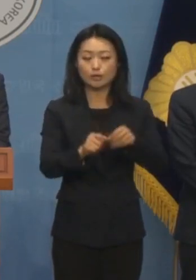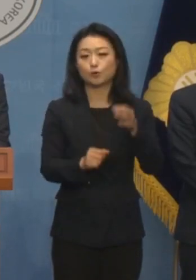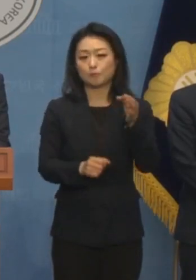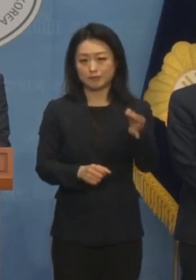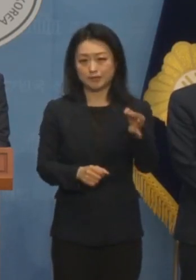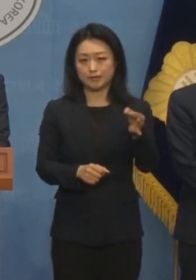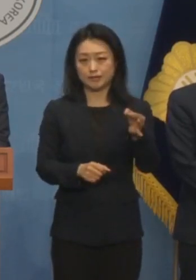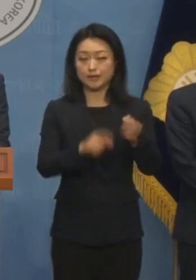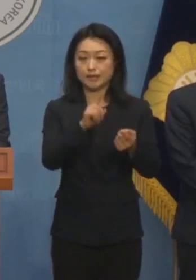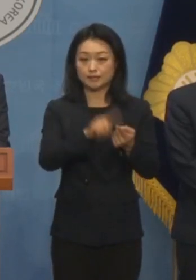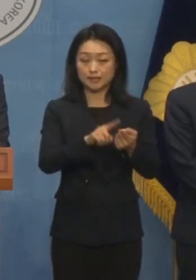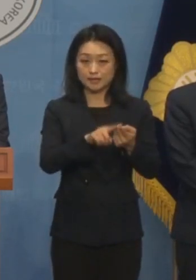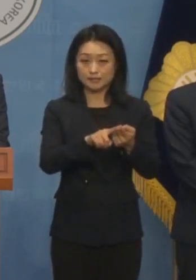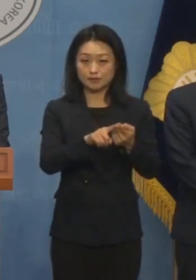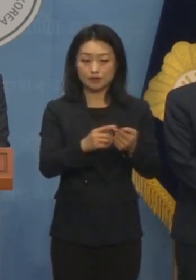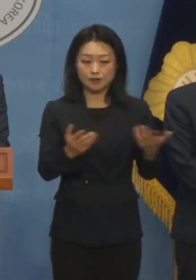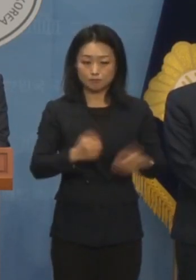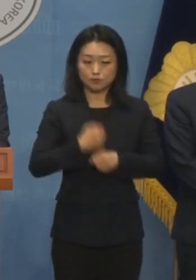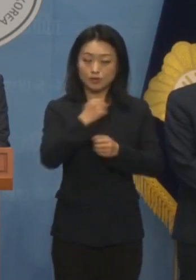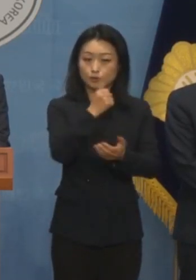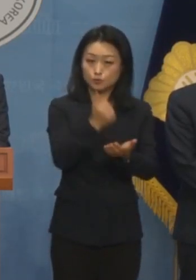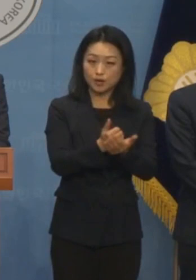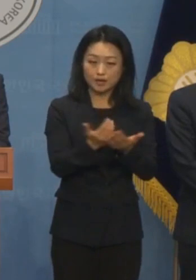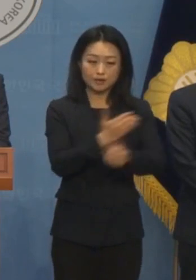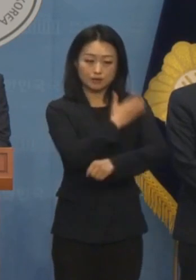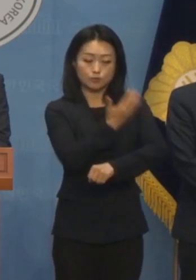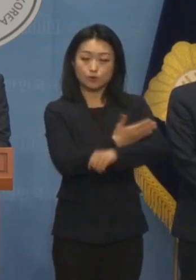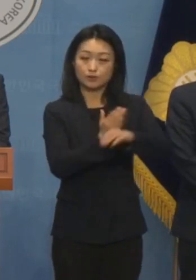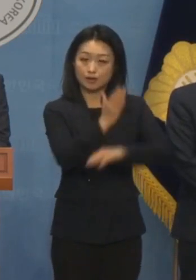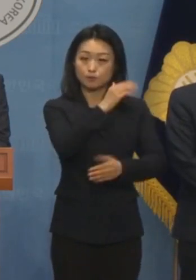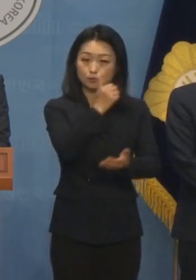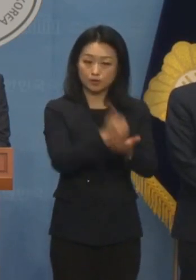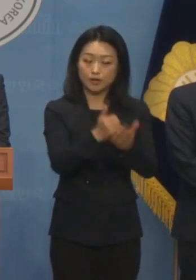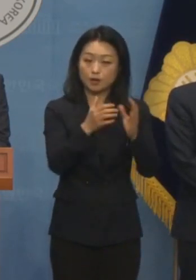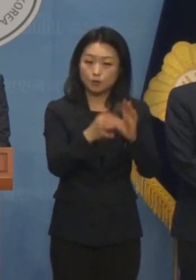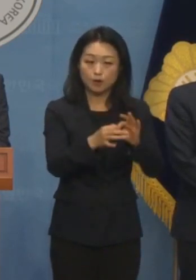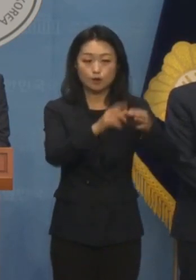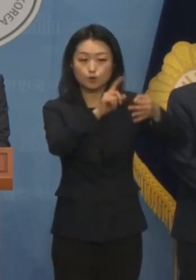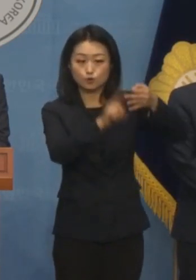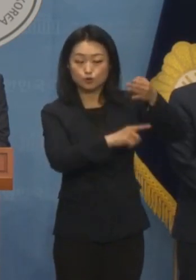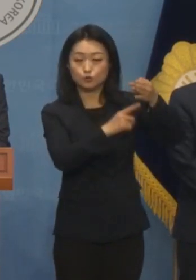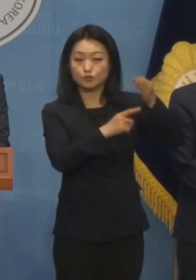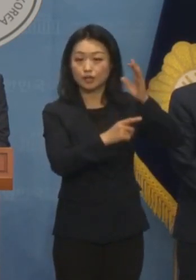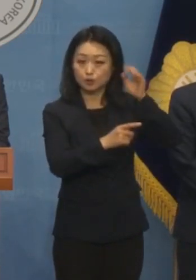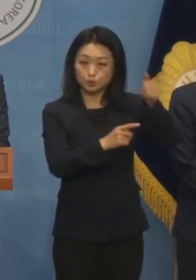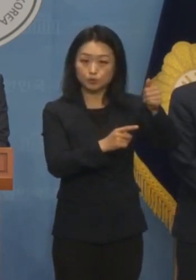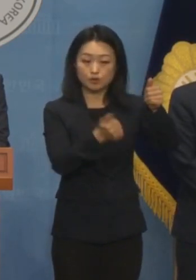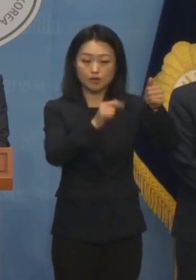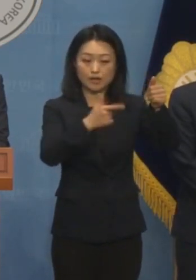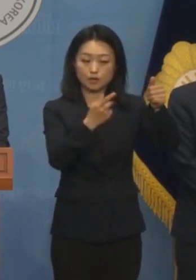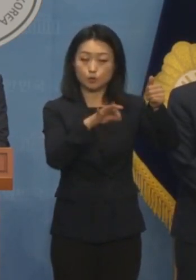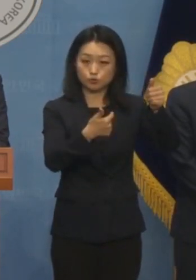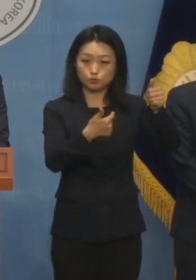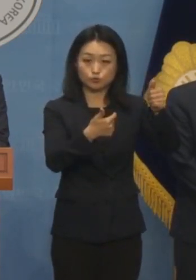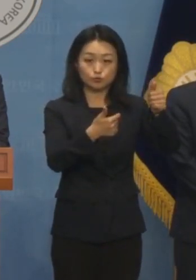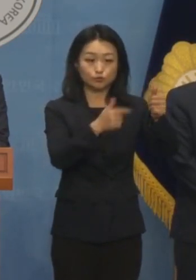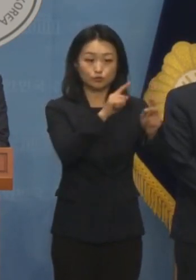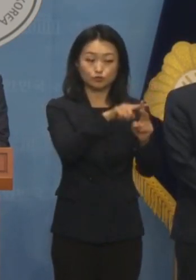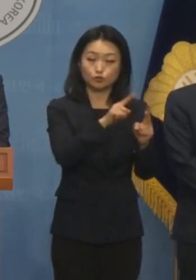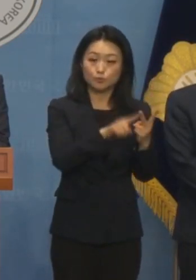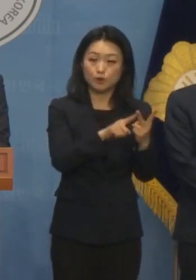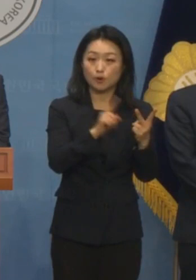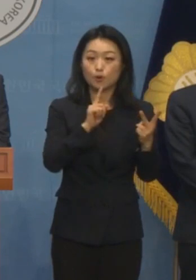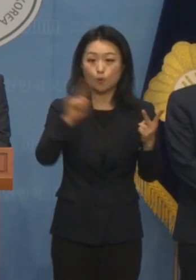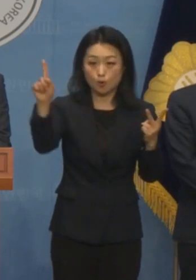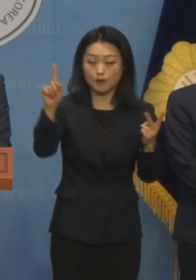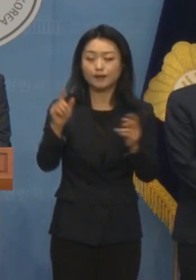대하여 업무상 배임과 직권남용 등의 혐의로 윤석열 대통령과 한동훈 전 법무부 장관을